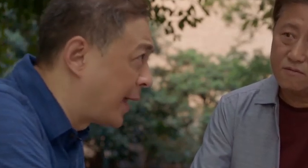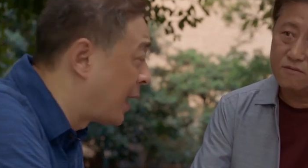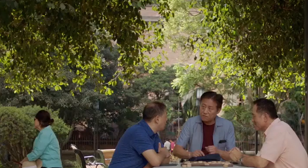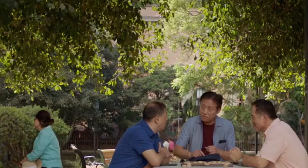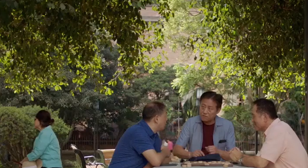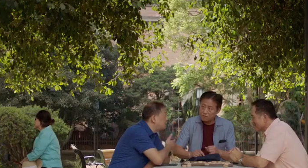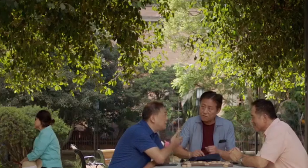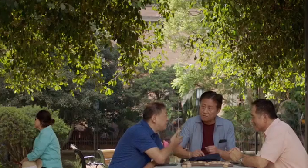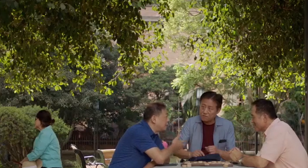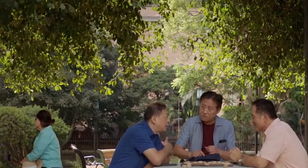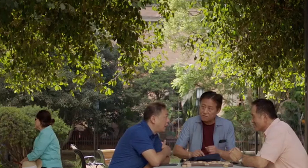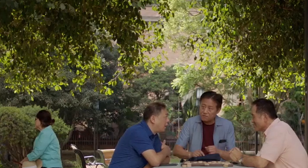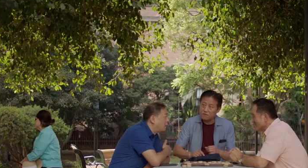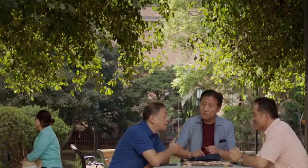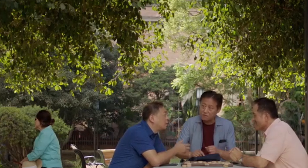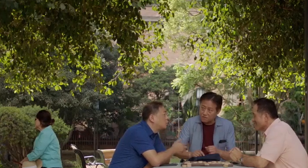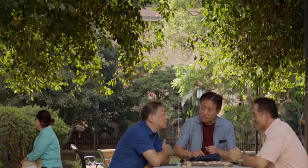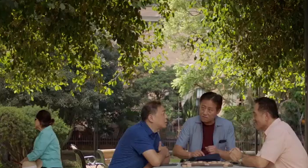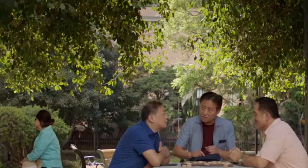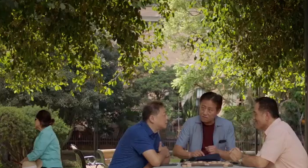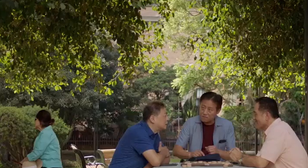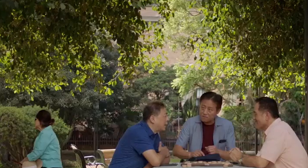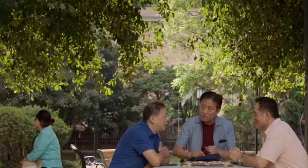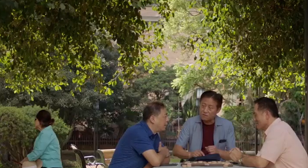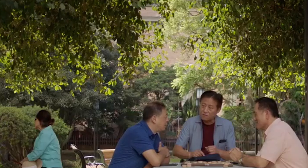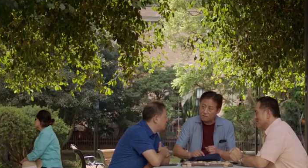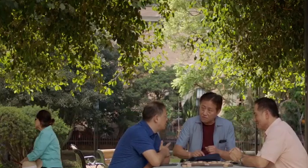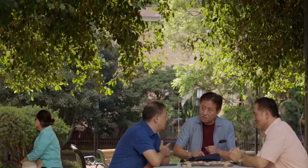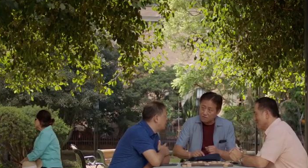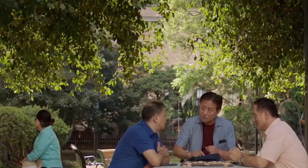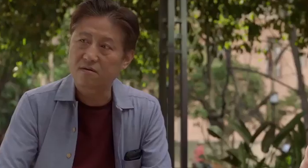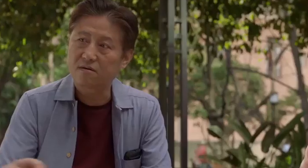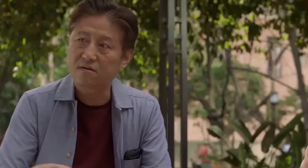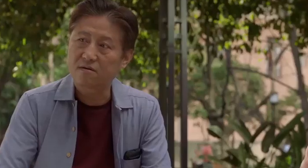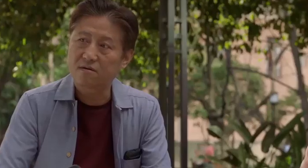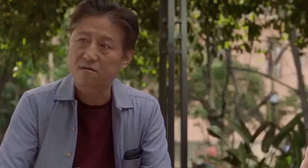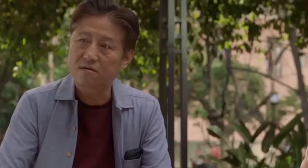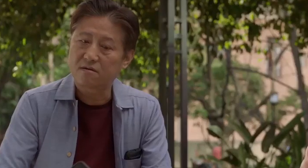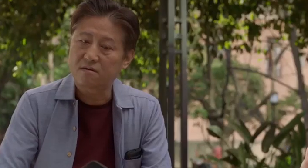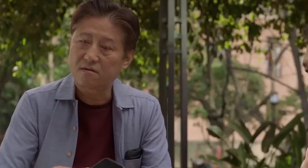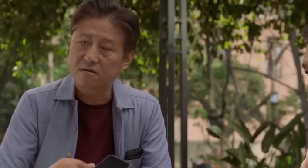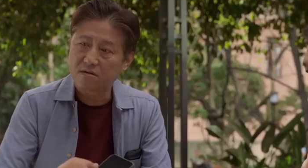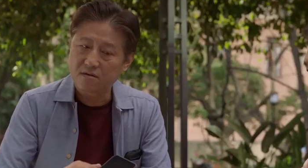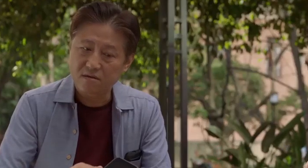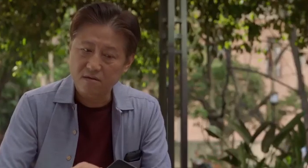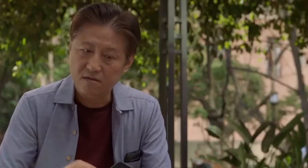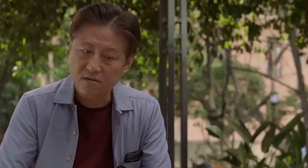分配，比如地方医疗，更多的政府席位。想要给自己发声啊，